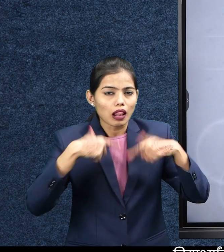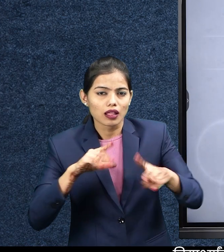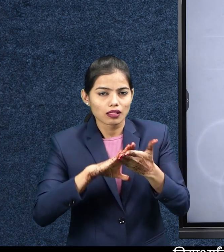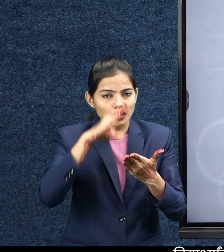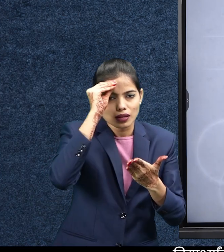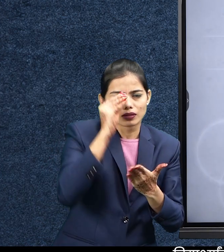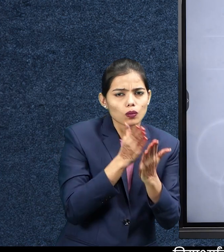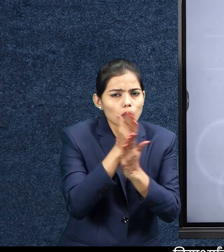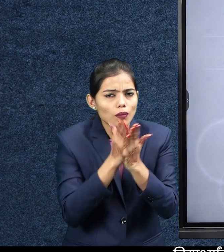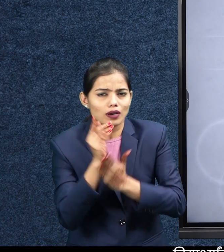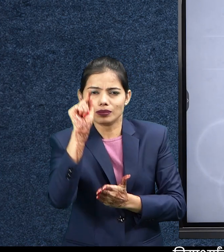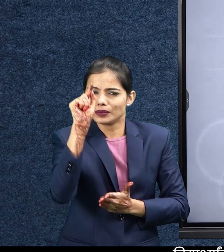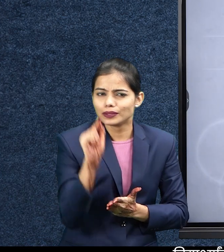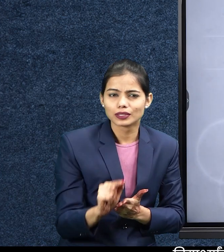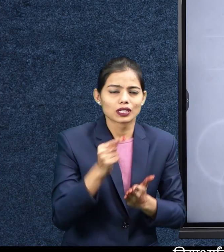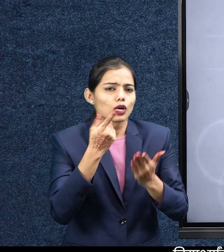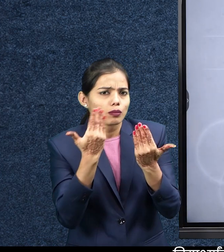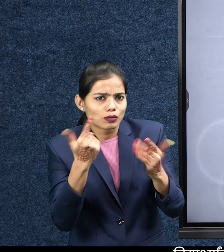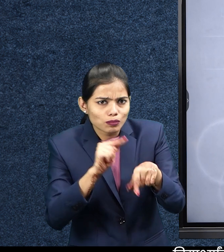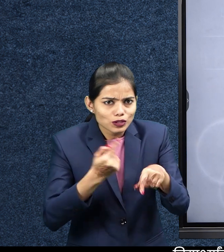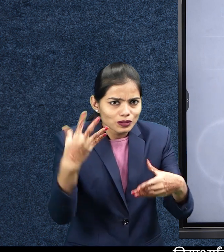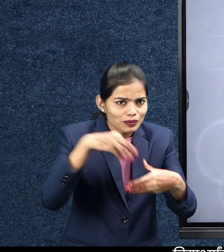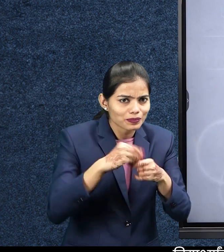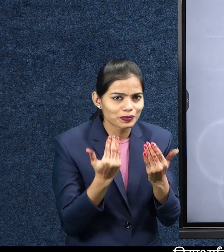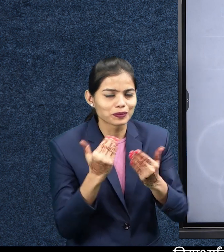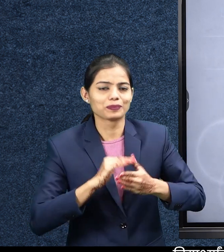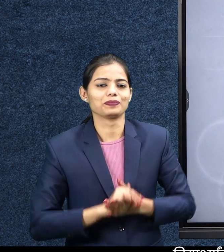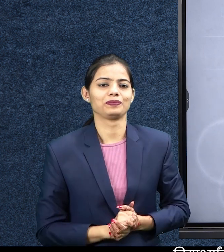विद्यार्थ्यांनो, संभाव्यतेतील घटनांचे प्रकार जाणून घेऊ.